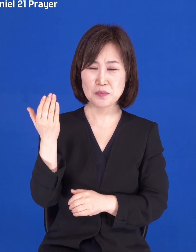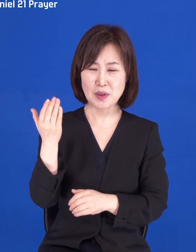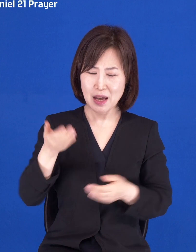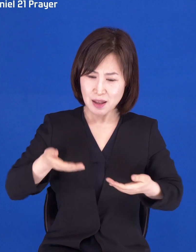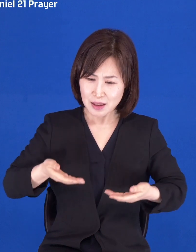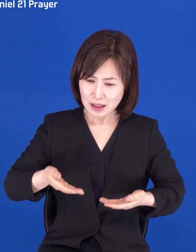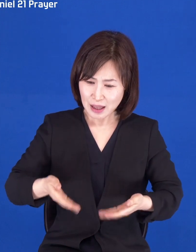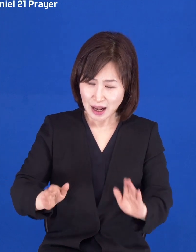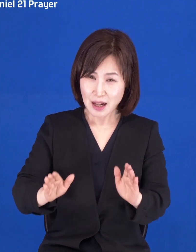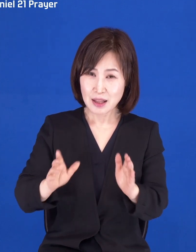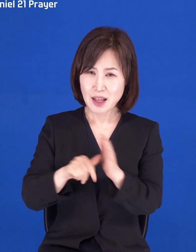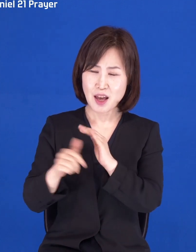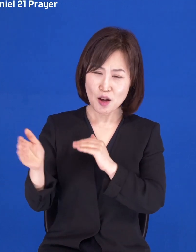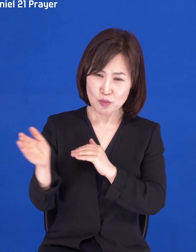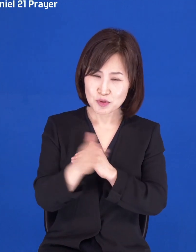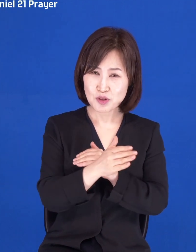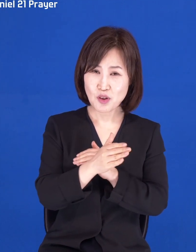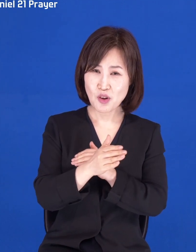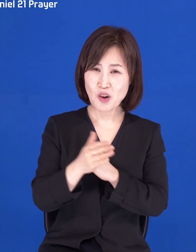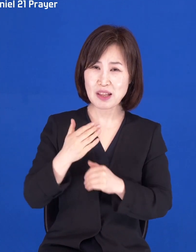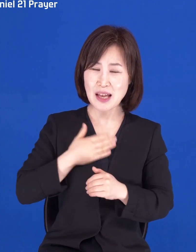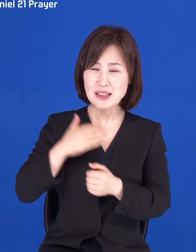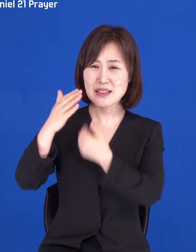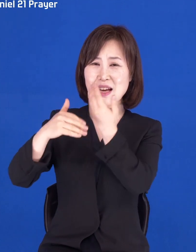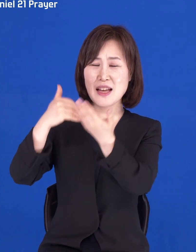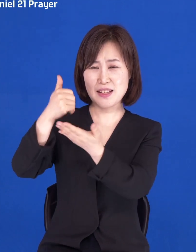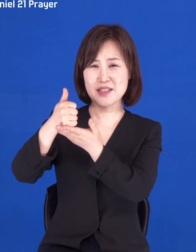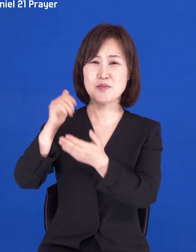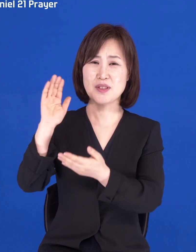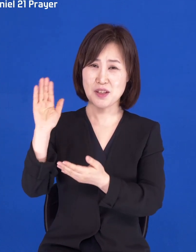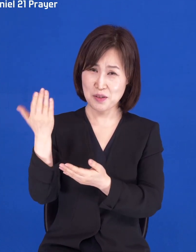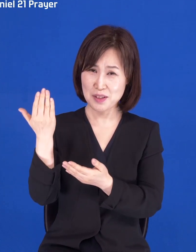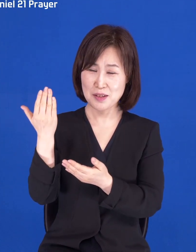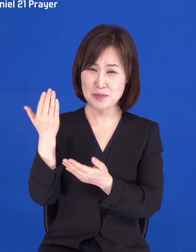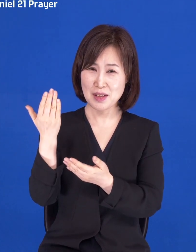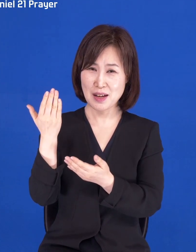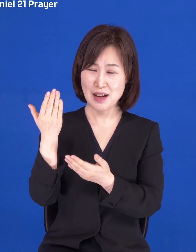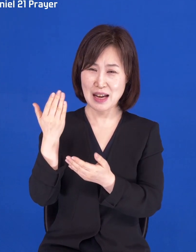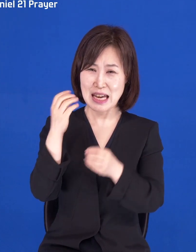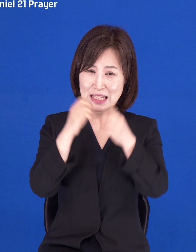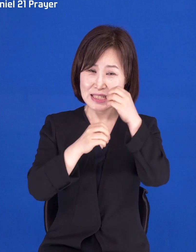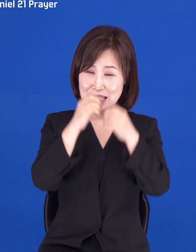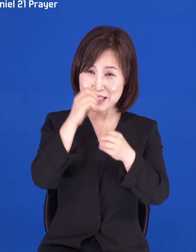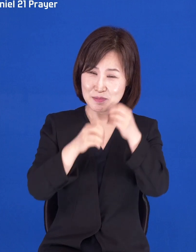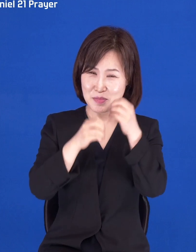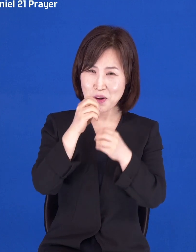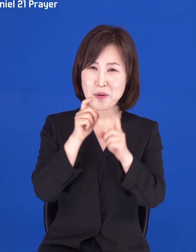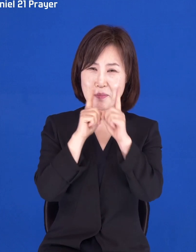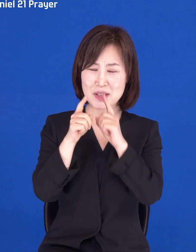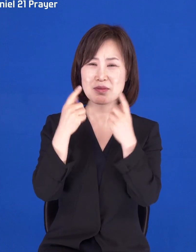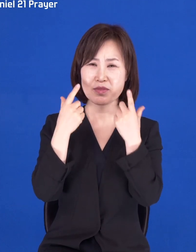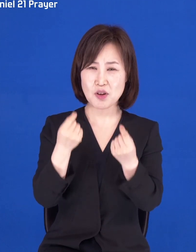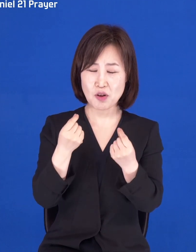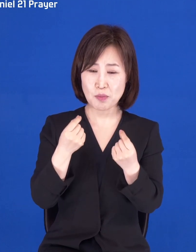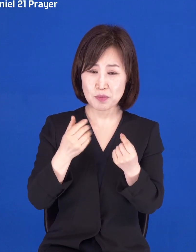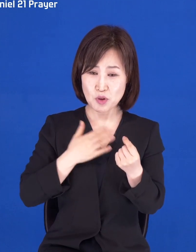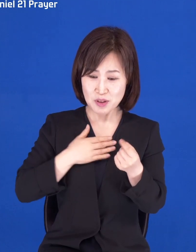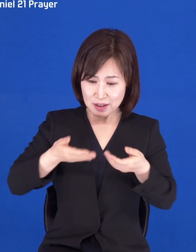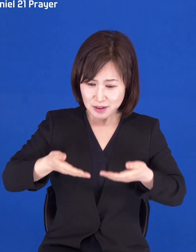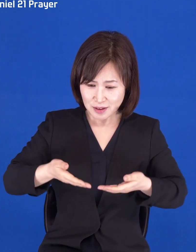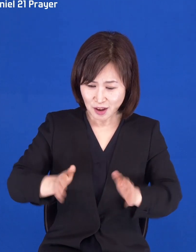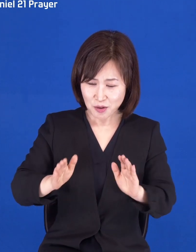모태에서 나올 때부터 주는 나의 하나님이 되셨나이다 라는 시편 기자의 고백처럼 저는 태어나